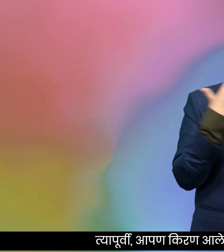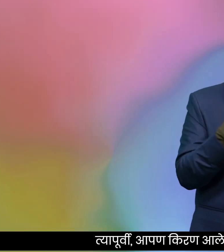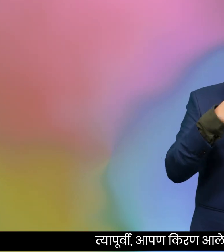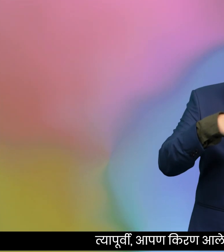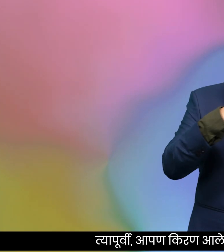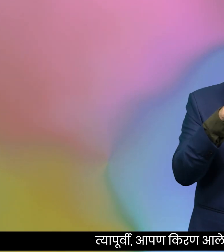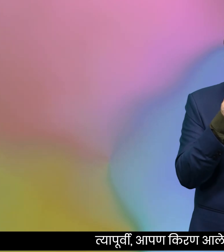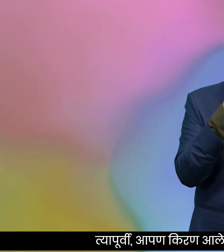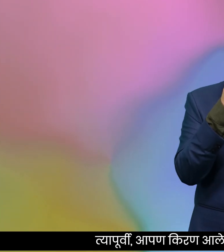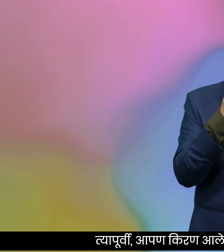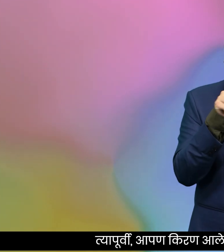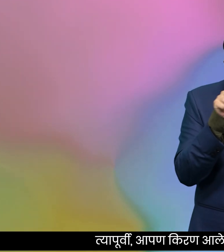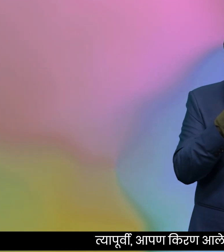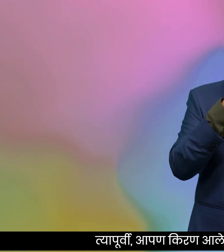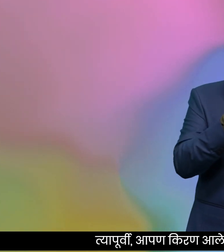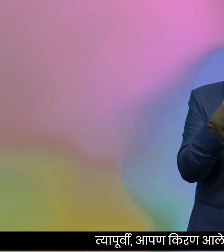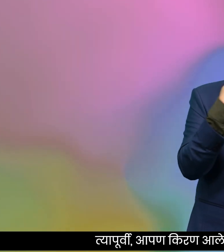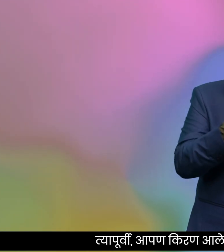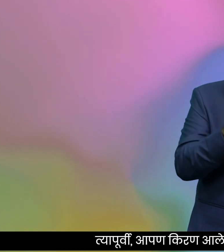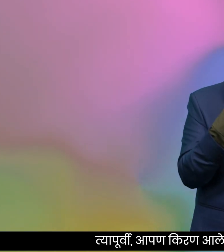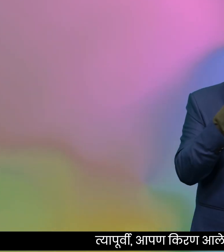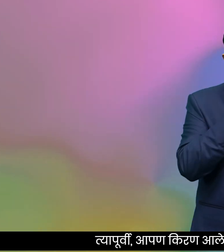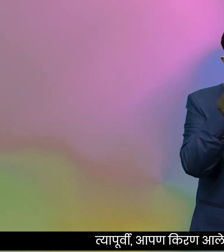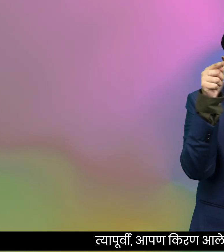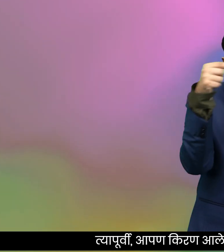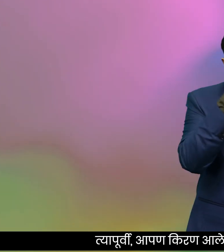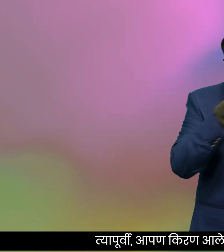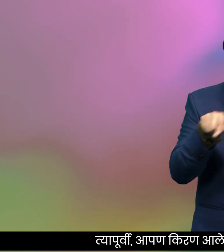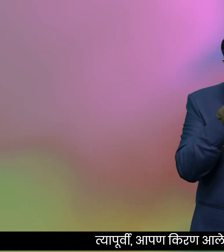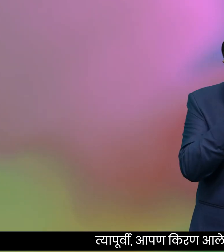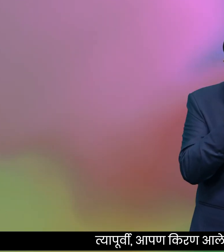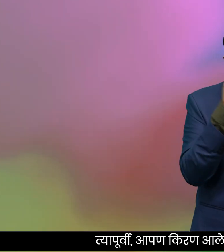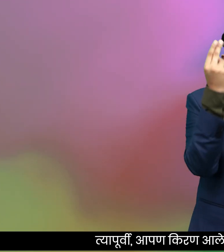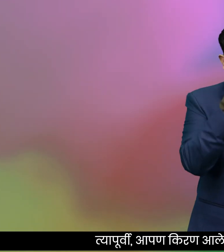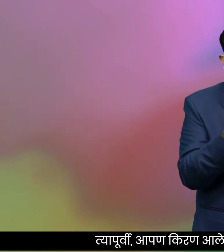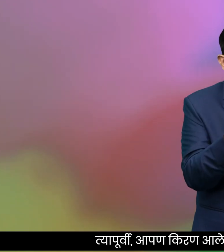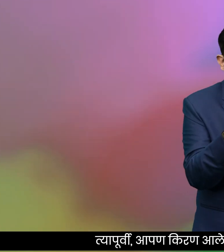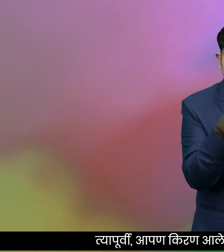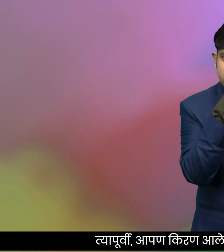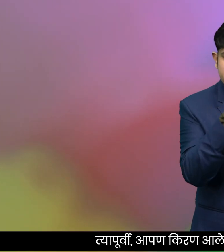Before त्यापूर्वी that, आपण we किरण are going आलेखाच्या to काही सोप्या simplify the नियमांबद्दल rules शिकूया. of ray diagrams.